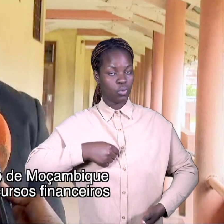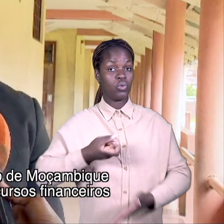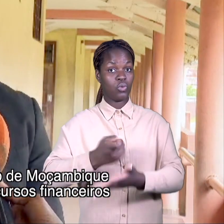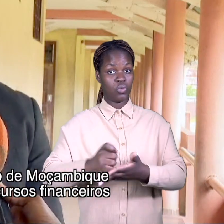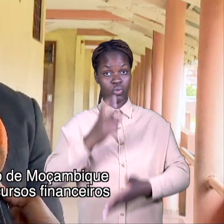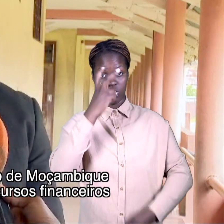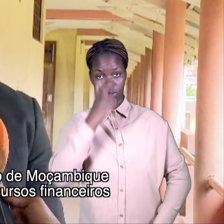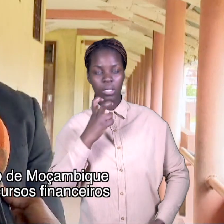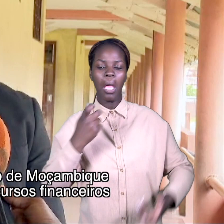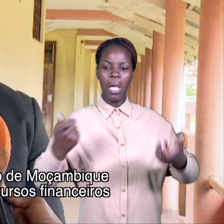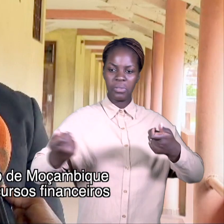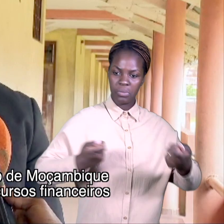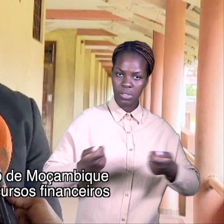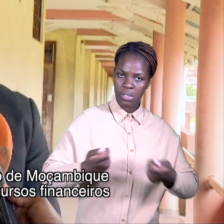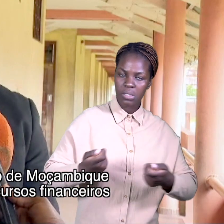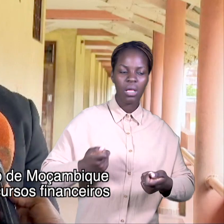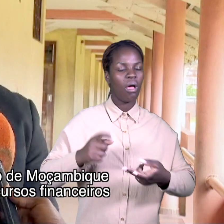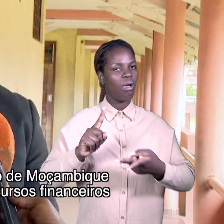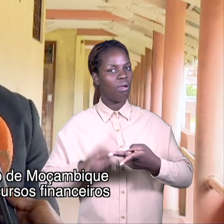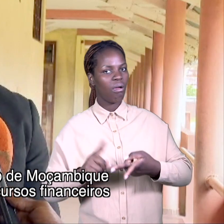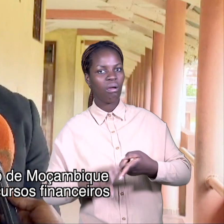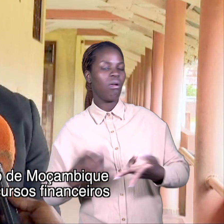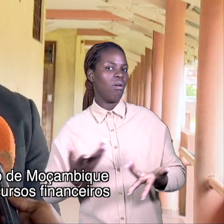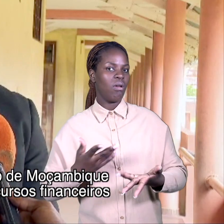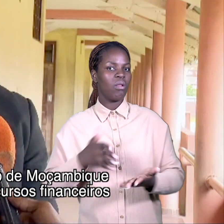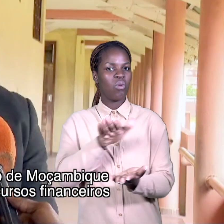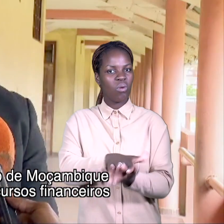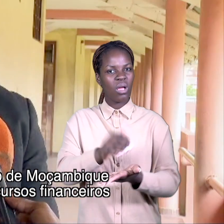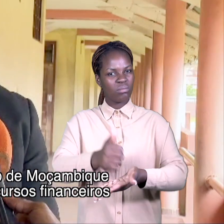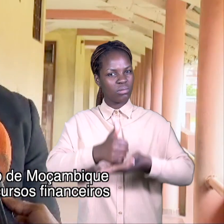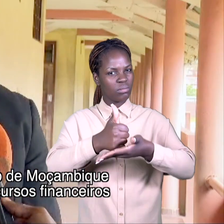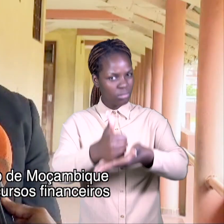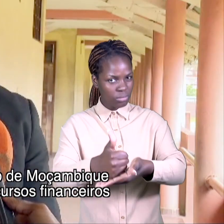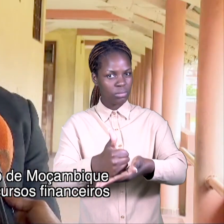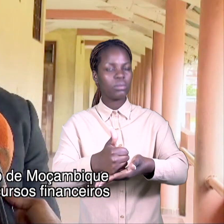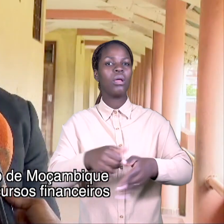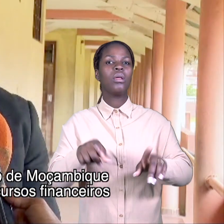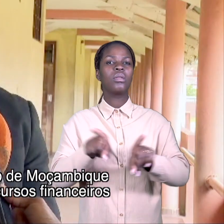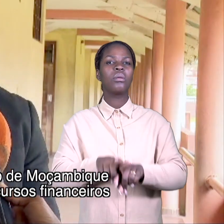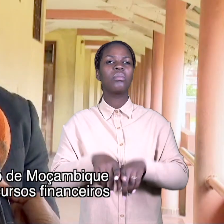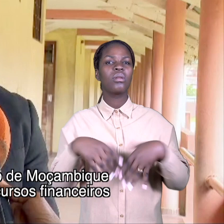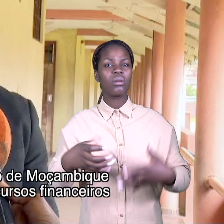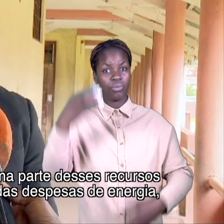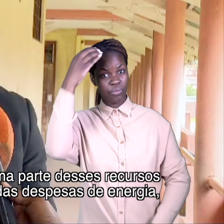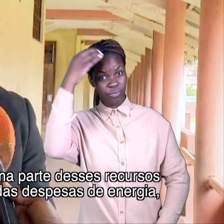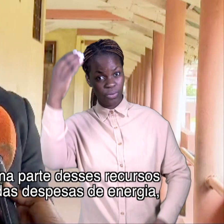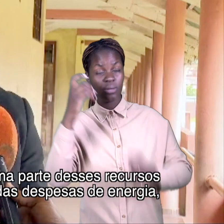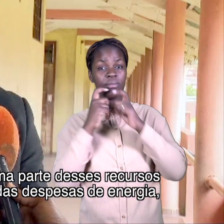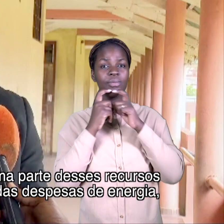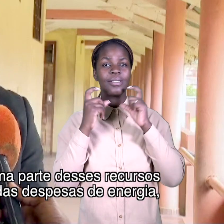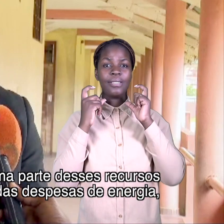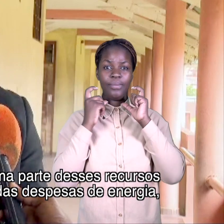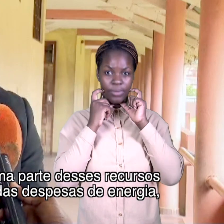beneficente, e a intervenção do governo de Moçambique também foi em alocar recursos financeiros